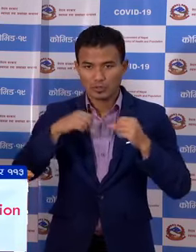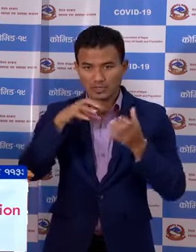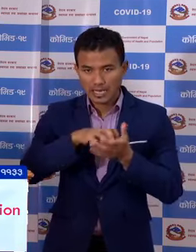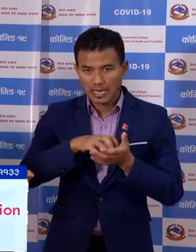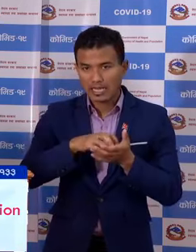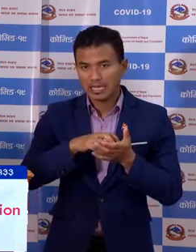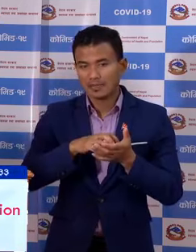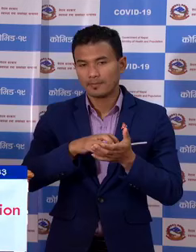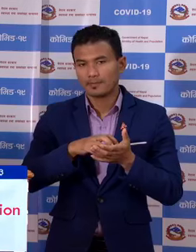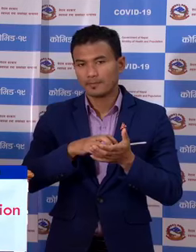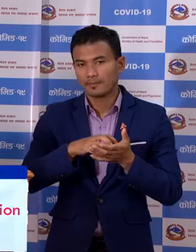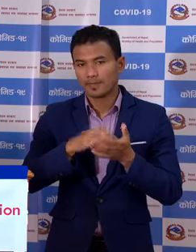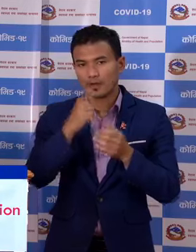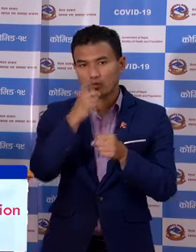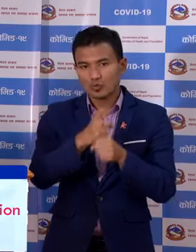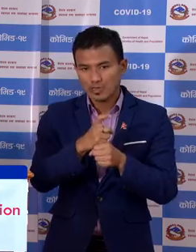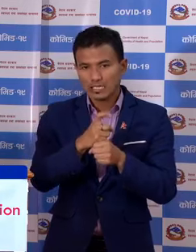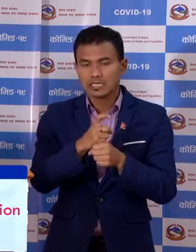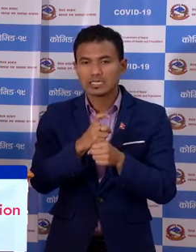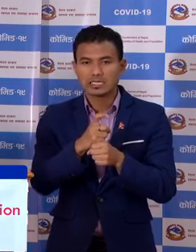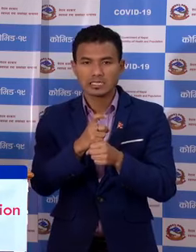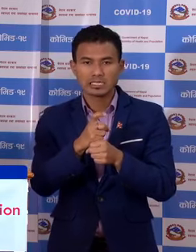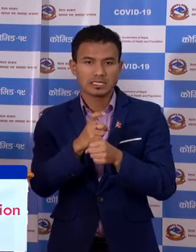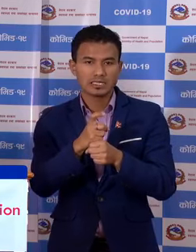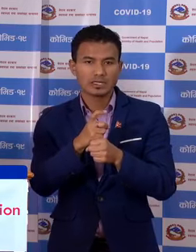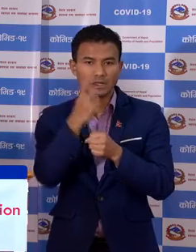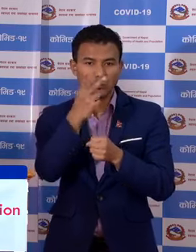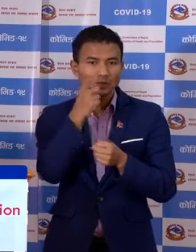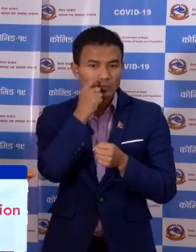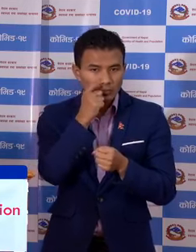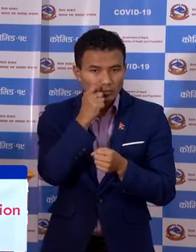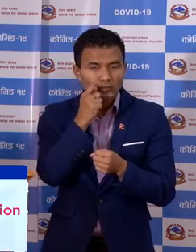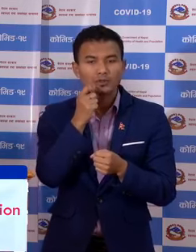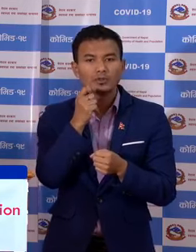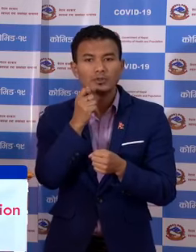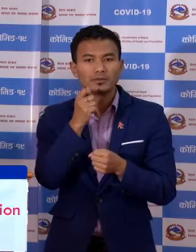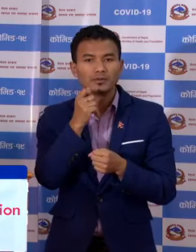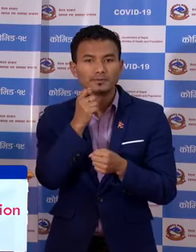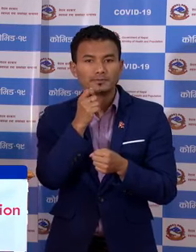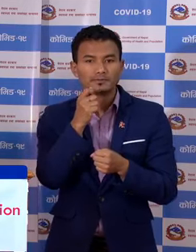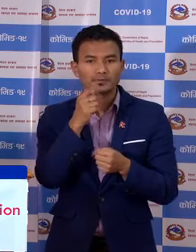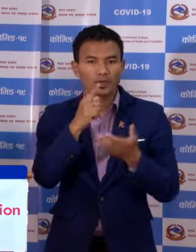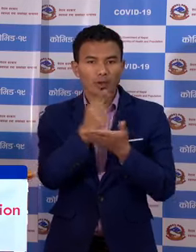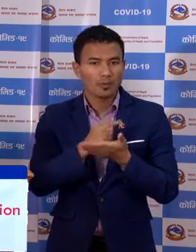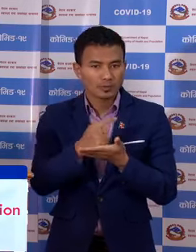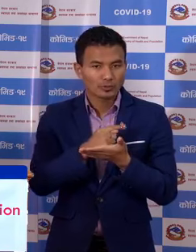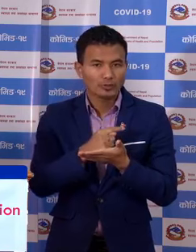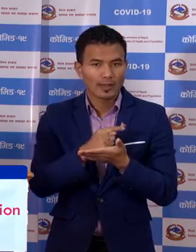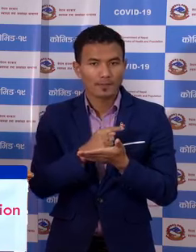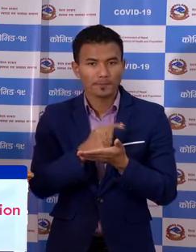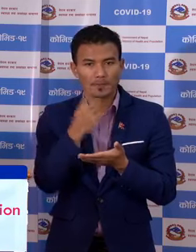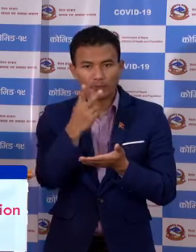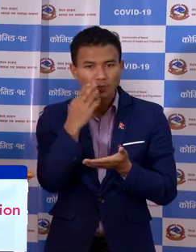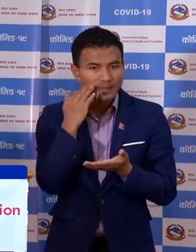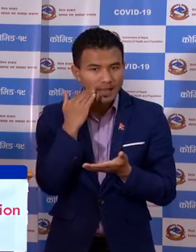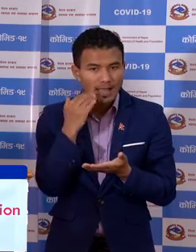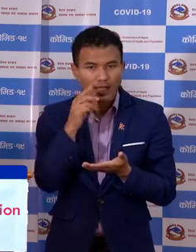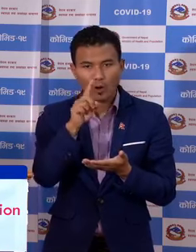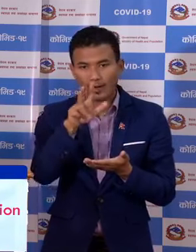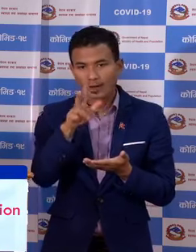प्रयोगशाला गुलमी में दुई पुरुष, कपिल वस्तु में दुई